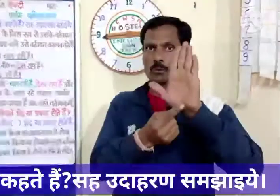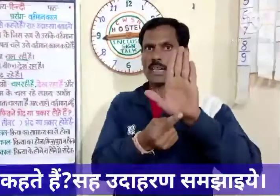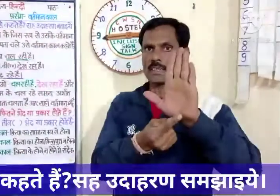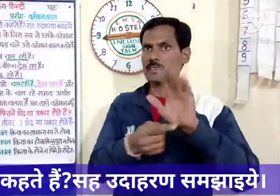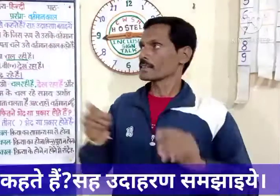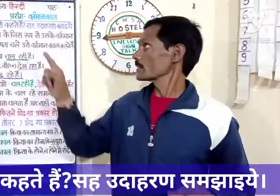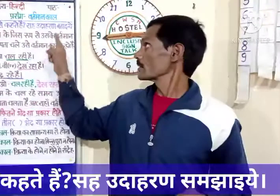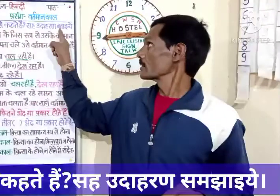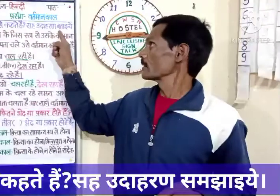उदाहरण